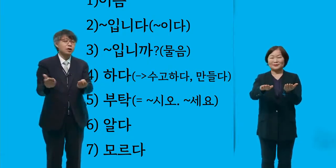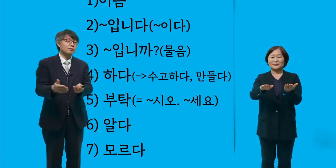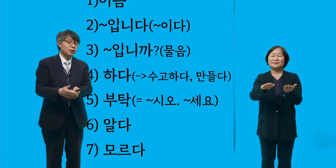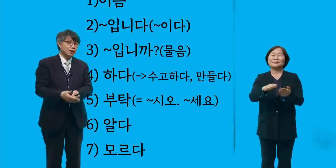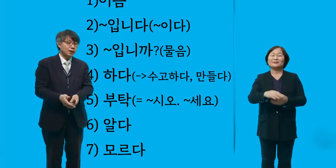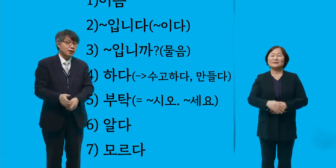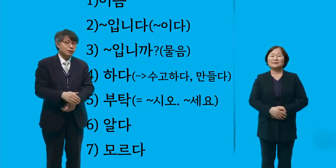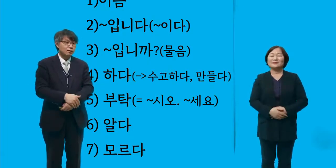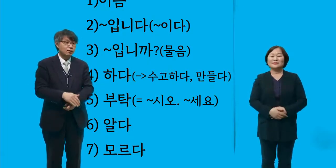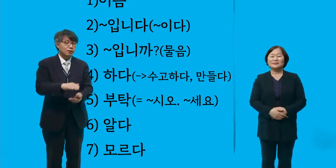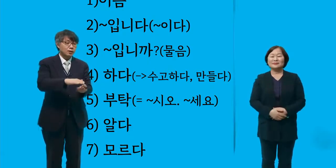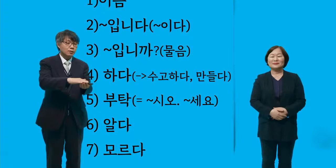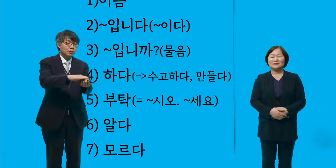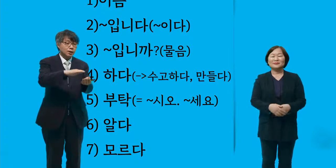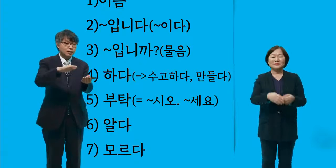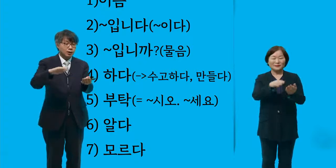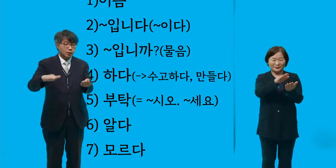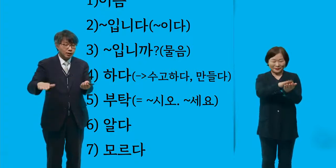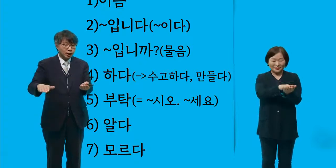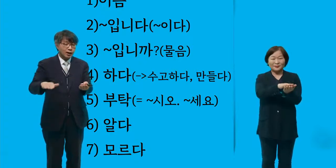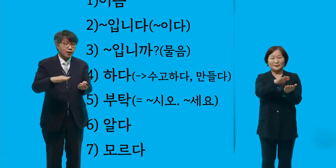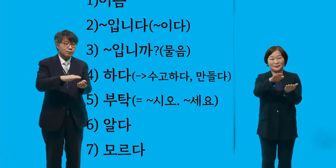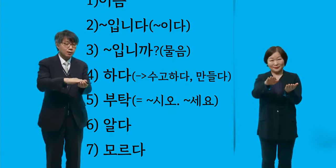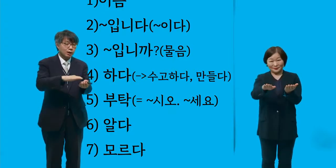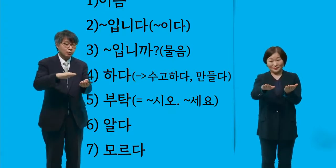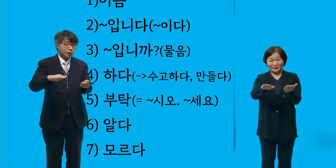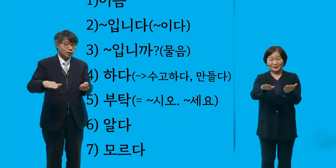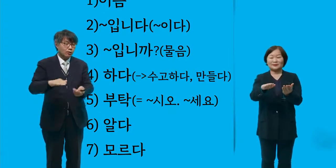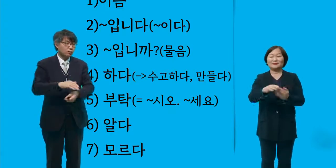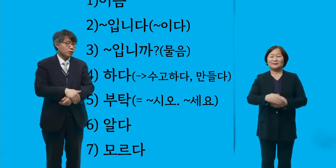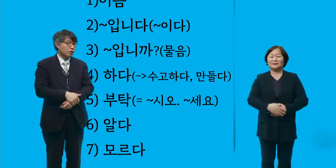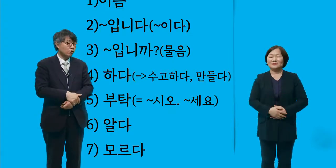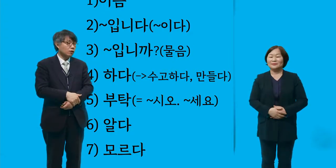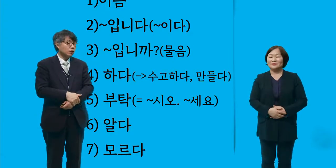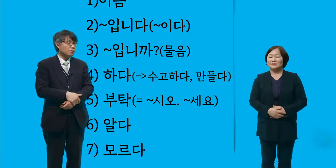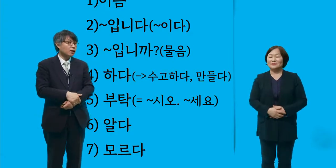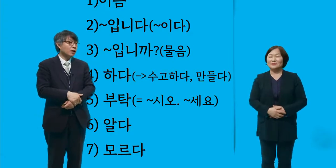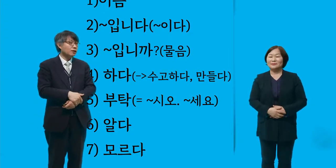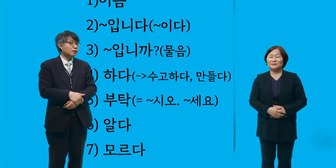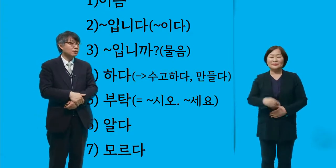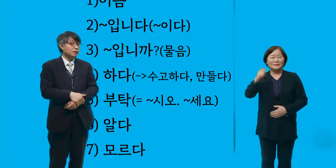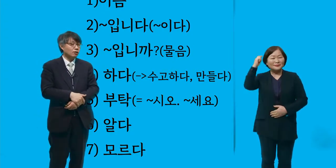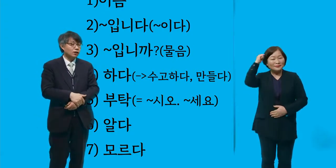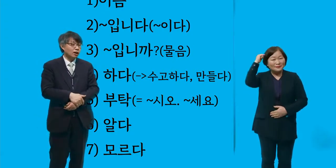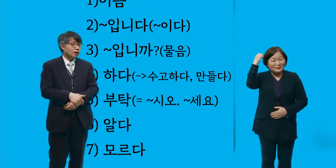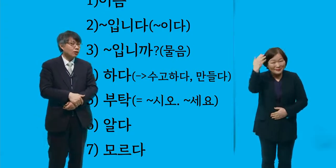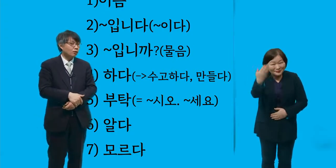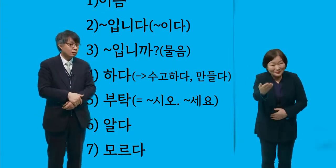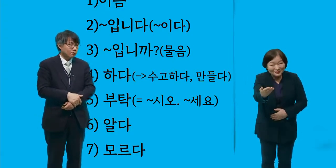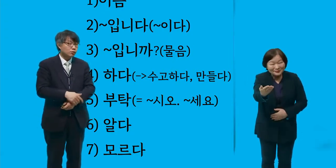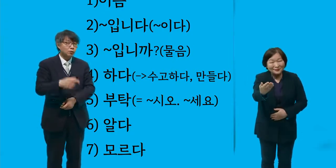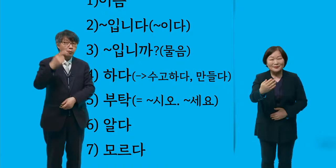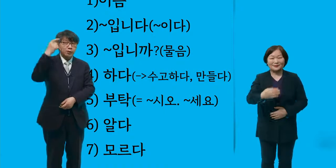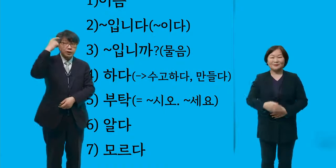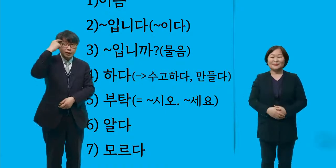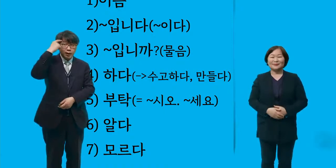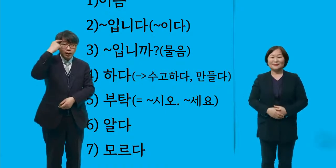책입니다. 책. 그래서 입니다 그대로 입니다 이렇게 내려오시면 되고요. 입니까는 어떻게 할까요? 이제